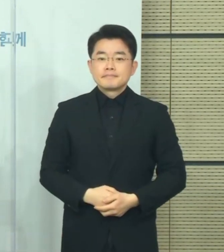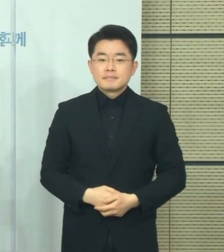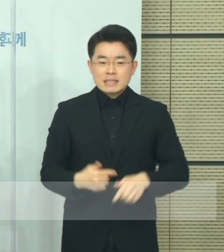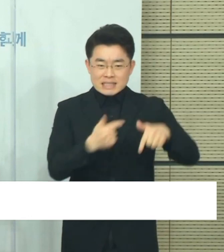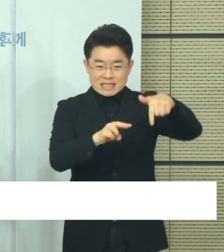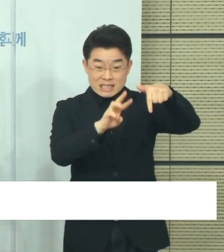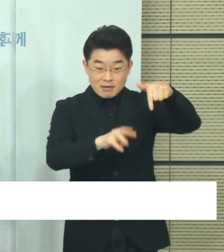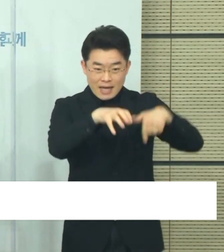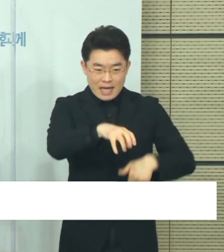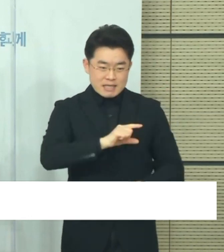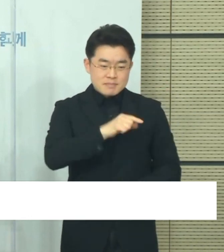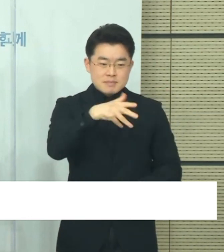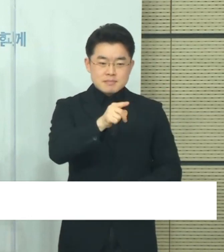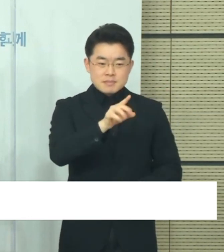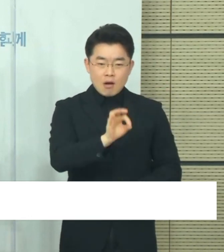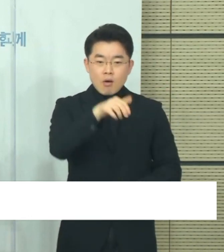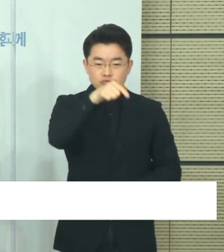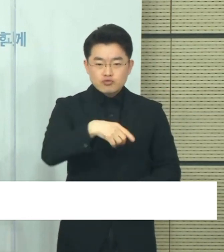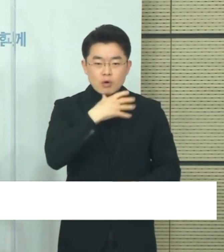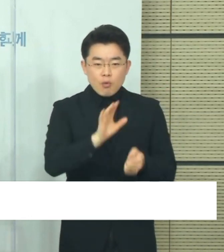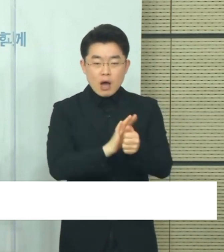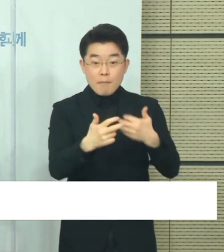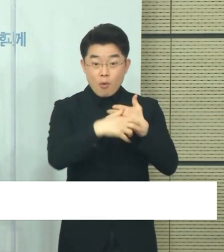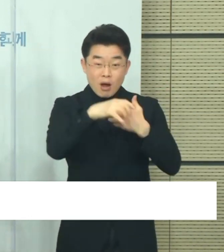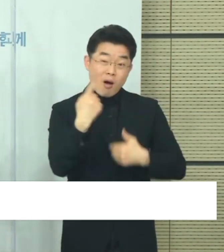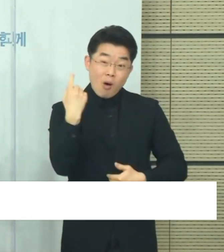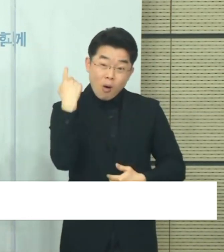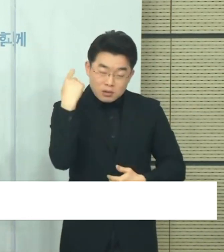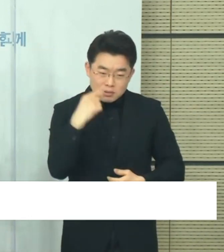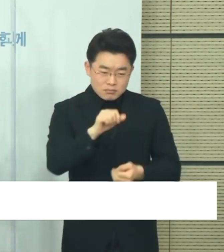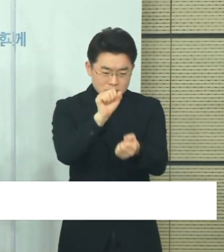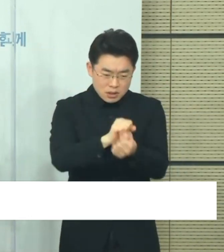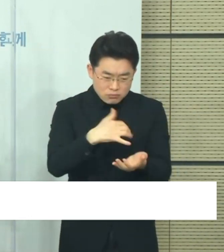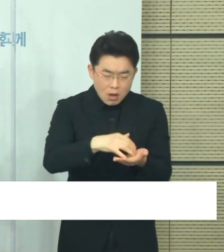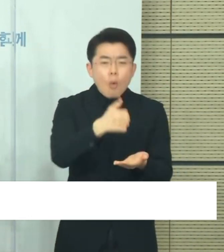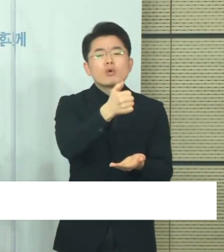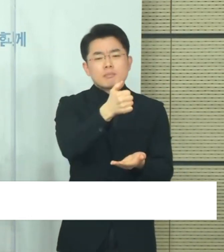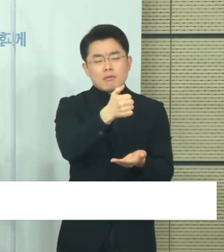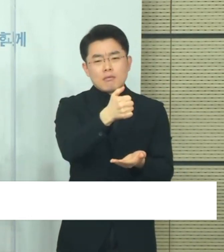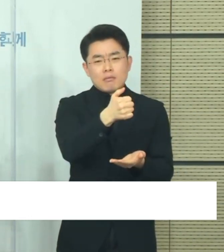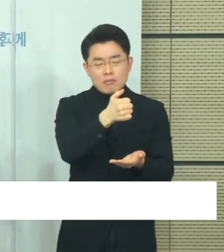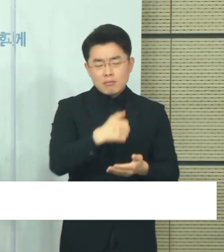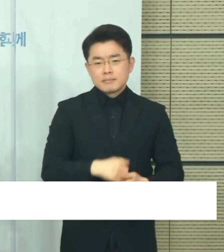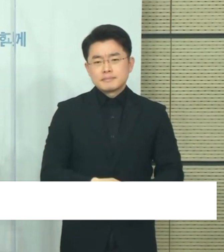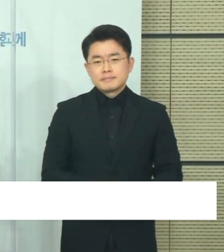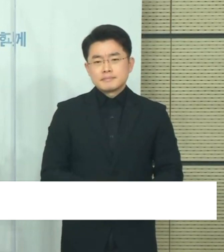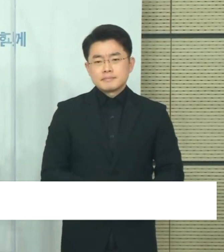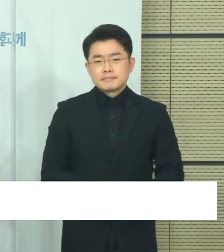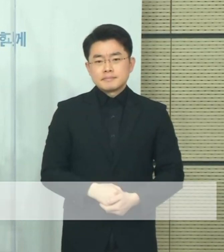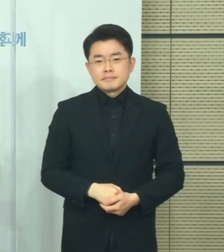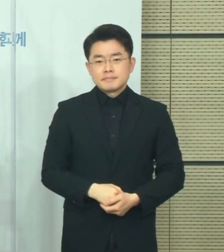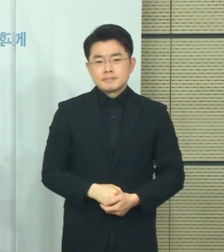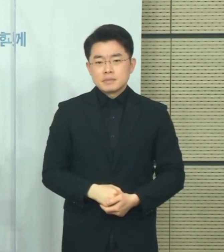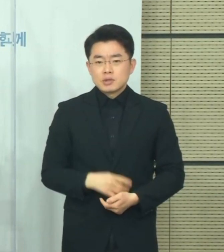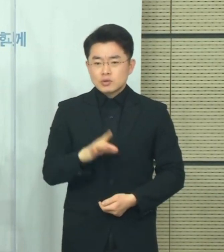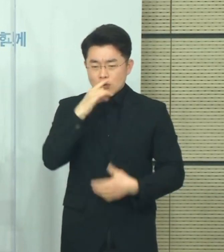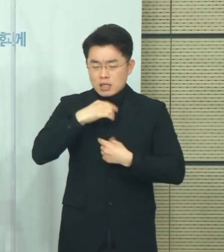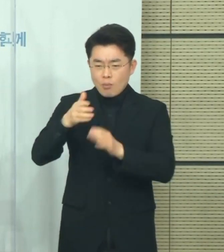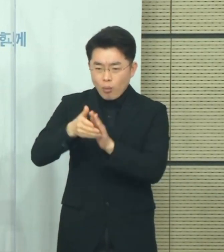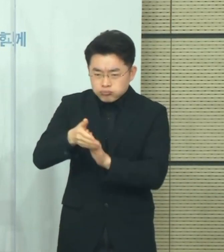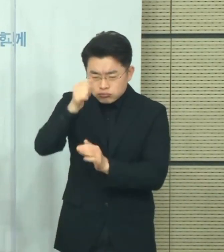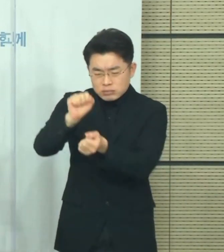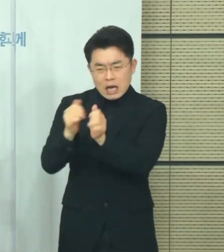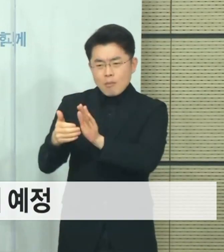인천 청구 요양병원에서 는 어제까지 총 50명의 환자가 발생 하였습니다 중수 본 방